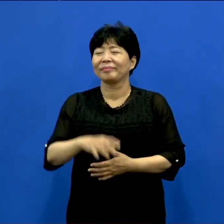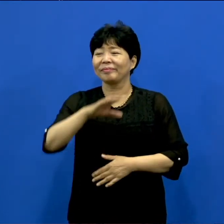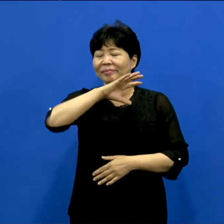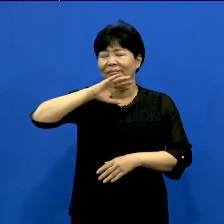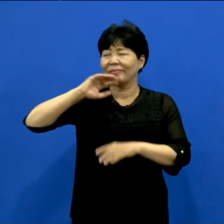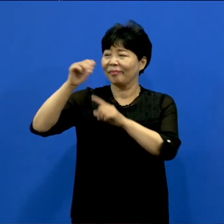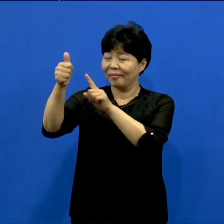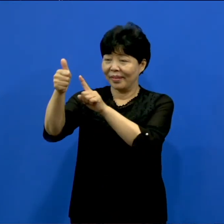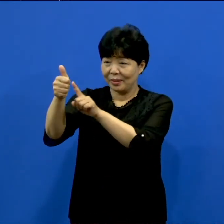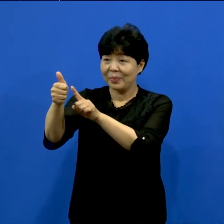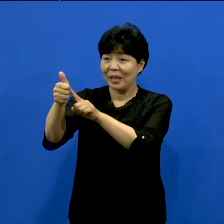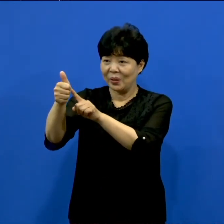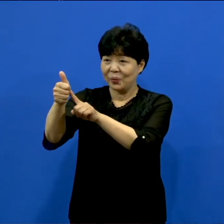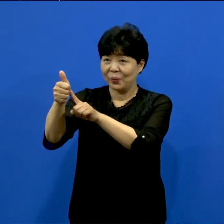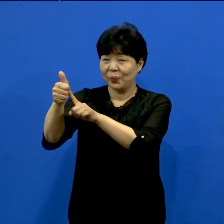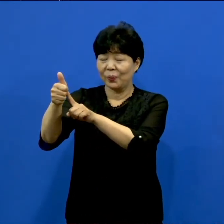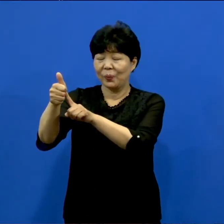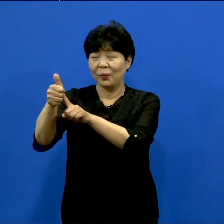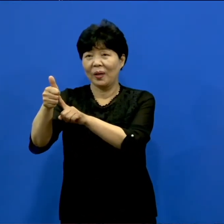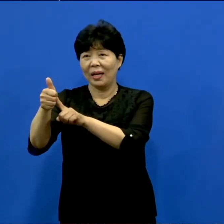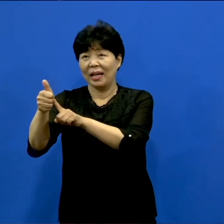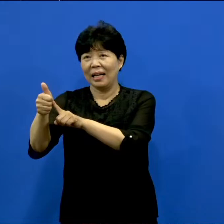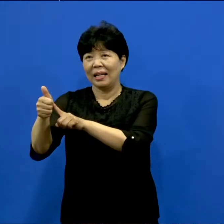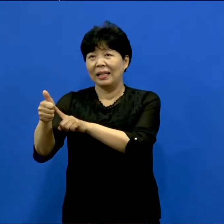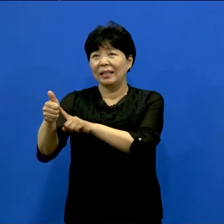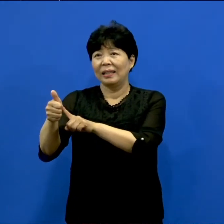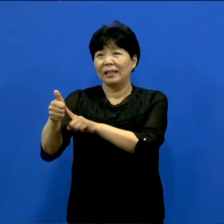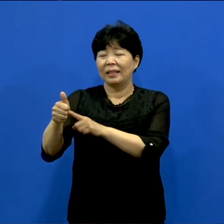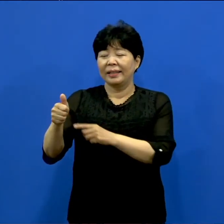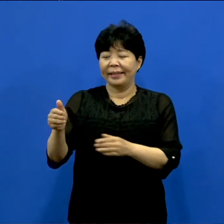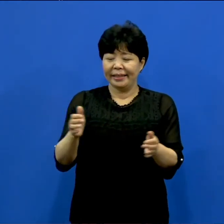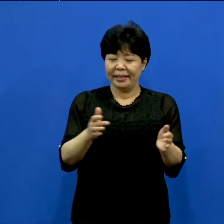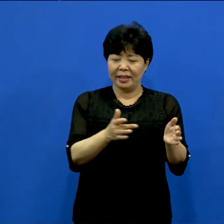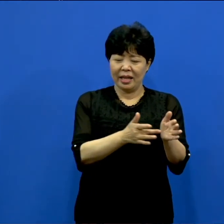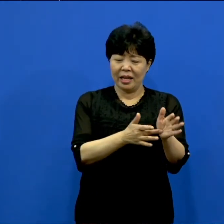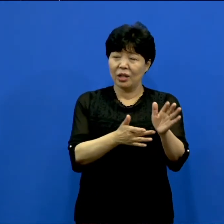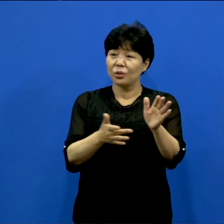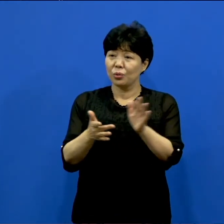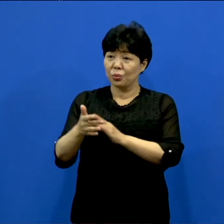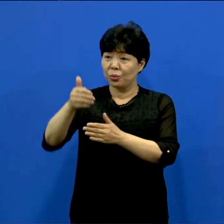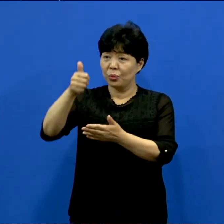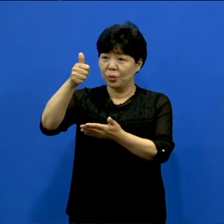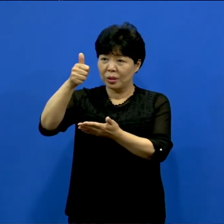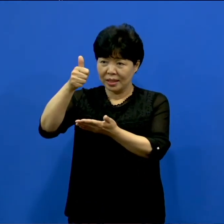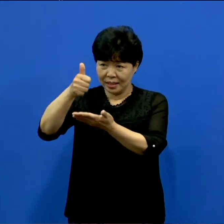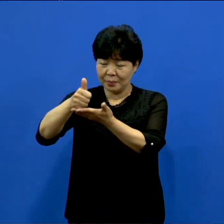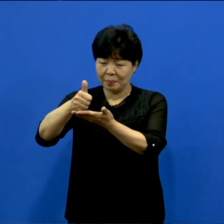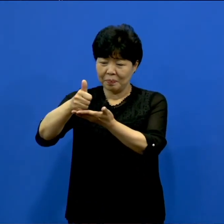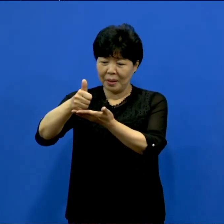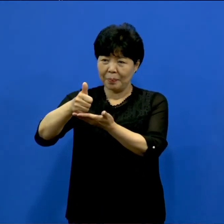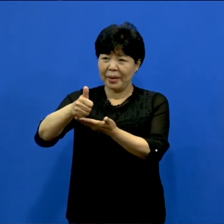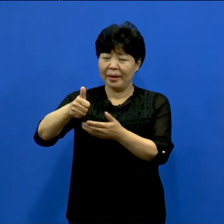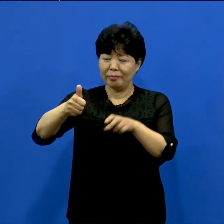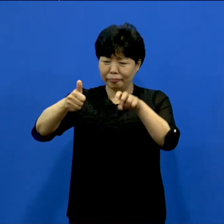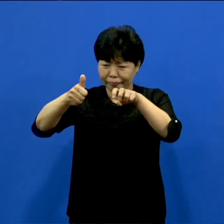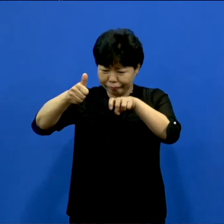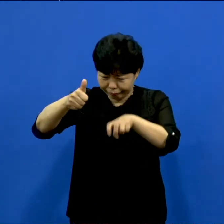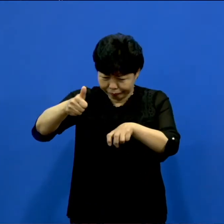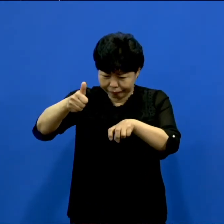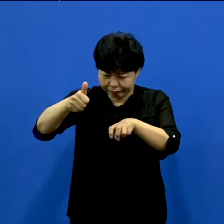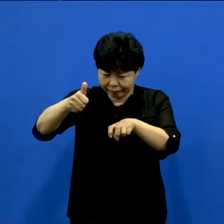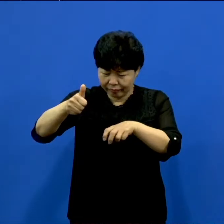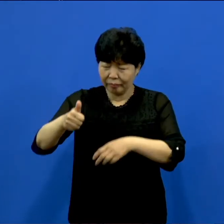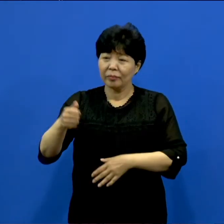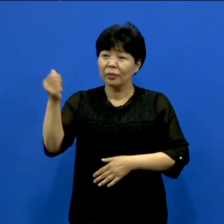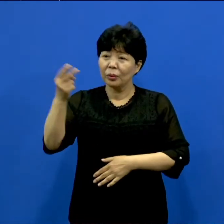베드로가 그 사건을 통하여 예수님에게 무릎을 꿇습니다. 그죠? 그리고 제자로 부름을